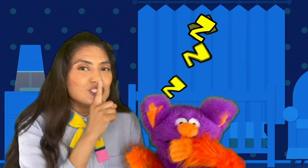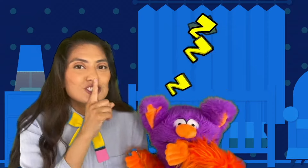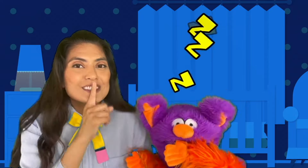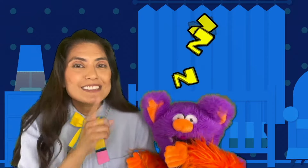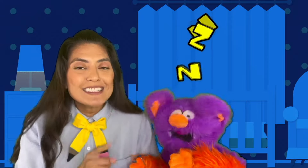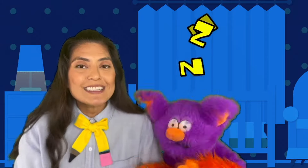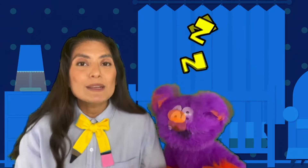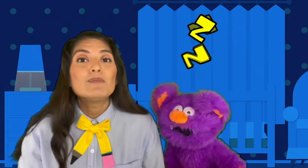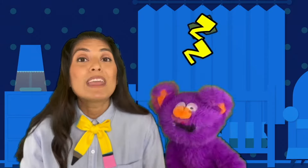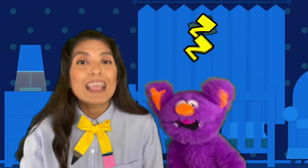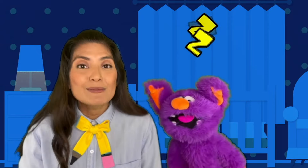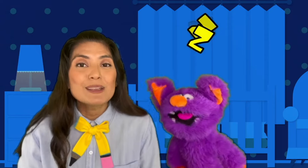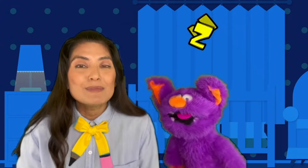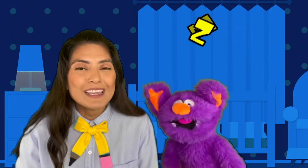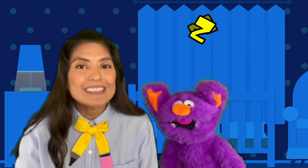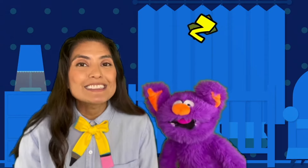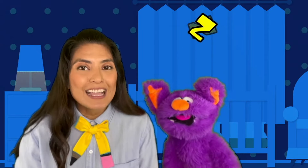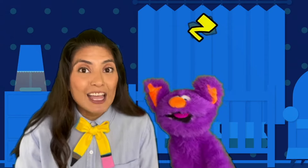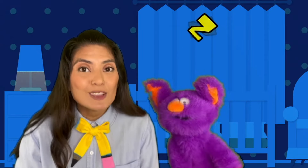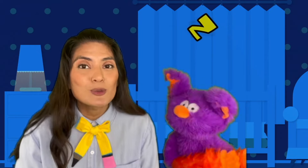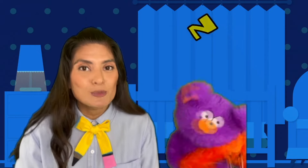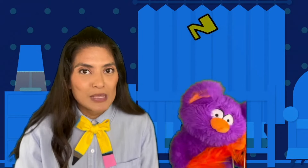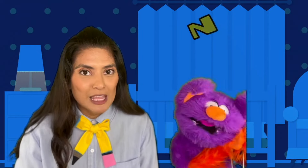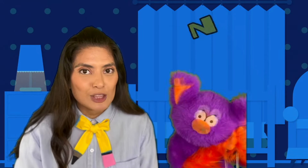Sí, el bebé está durmiendo.